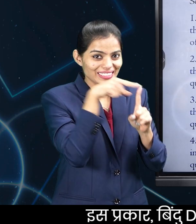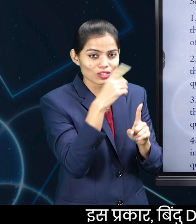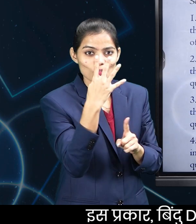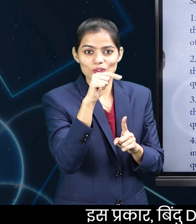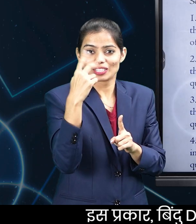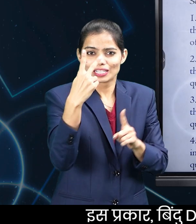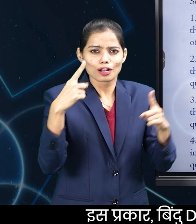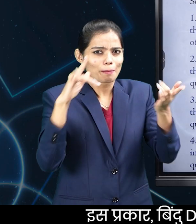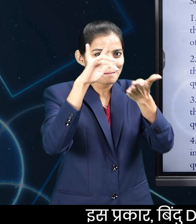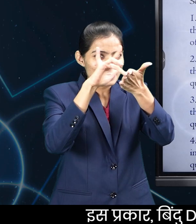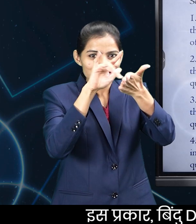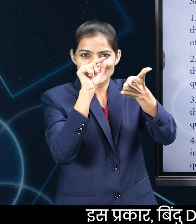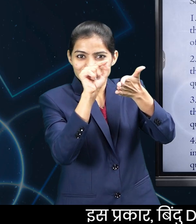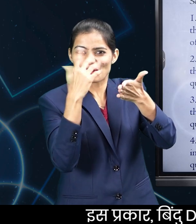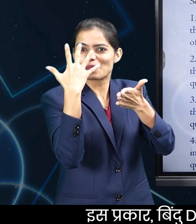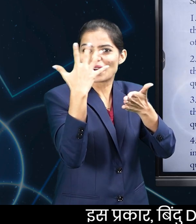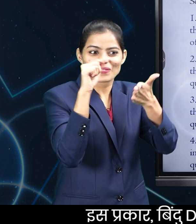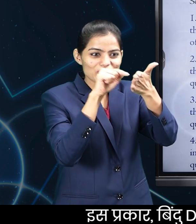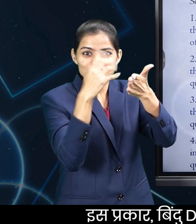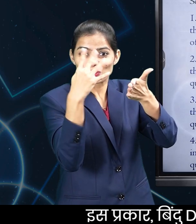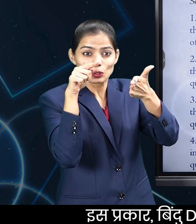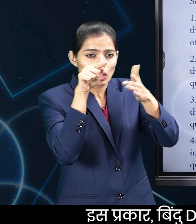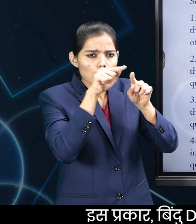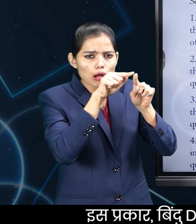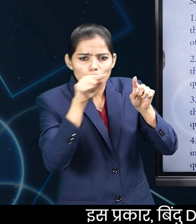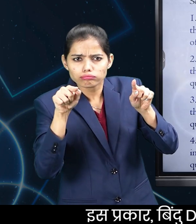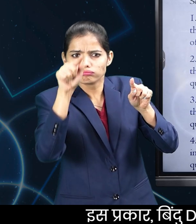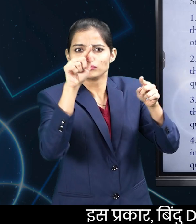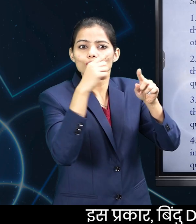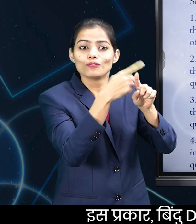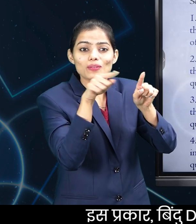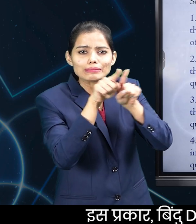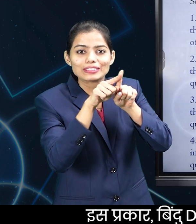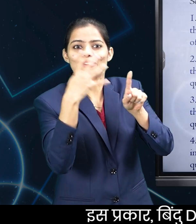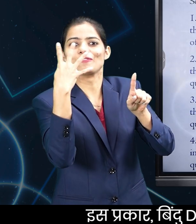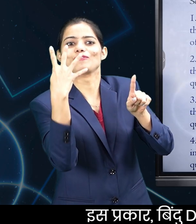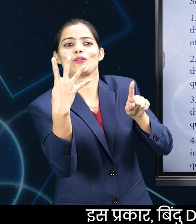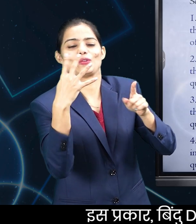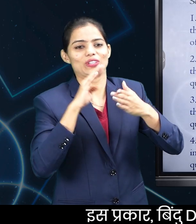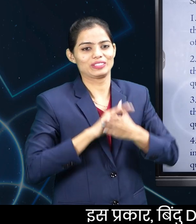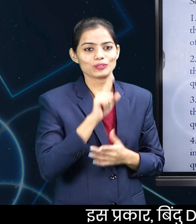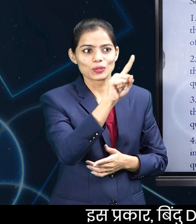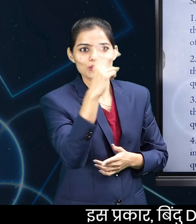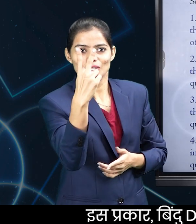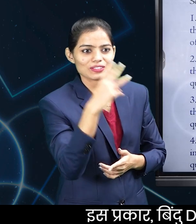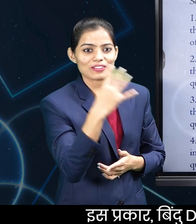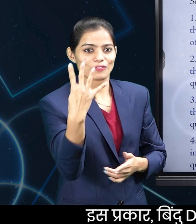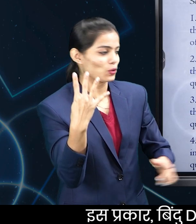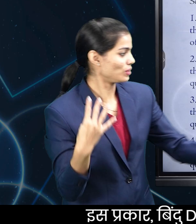बिंदु D 4, -2 कार्तीय तल के 4 चतुर्थांश में स्थित है।